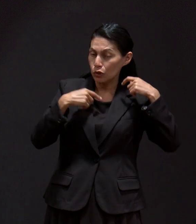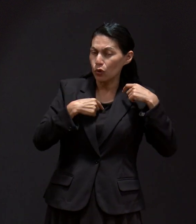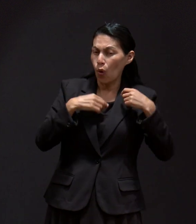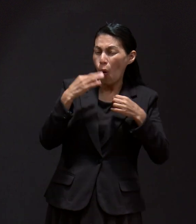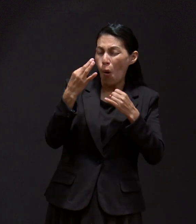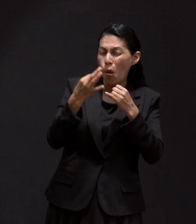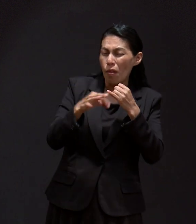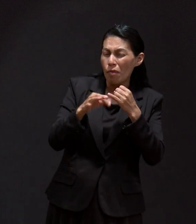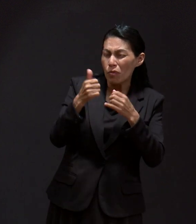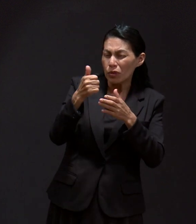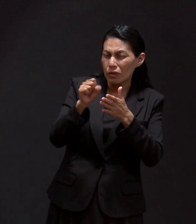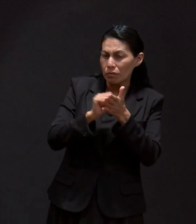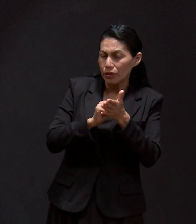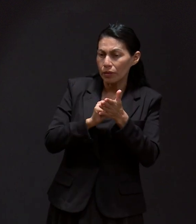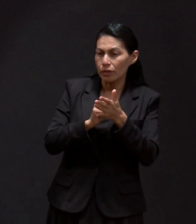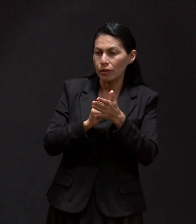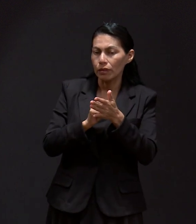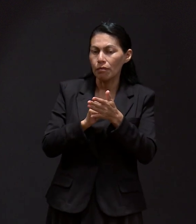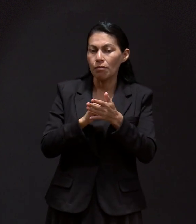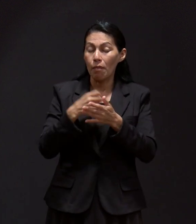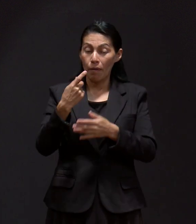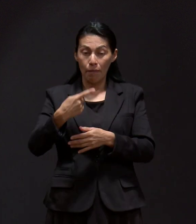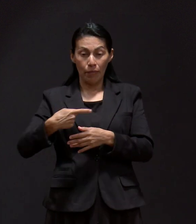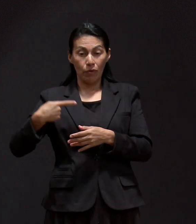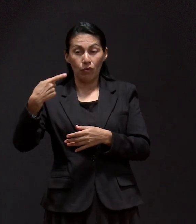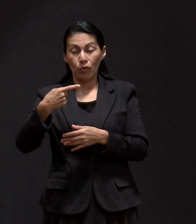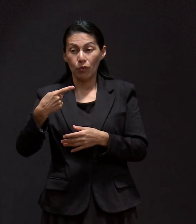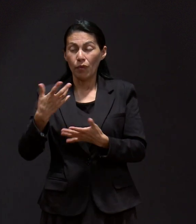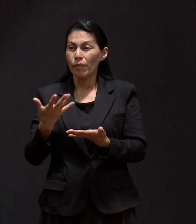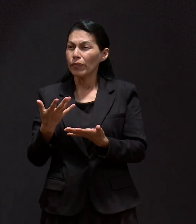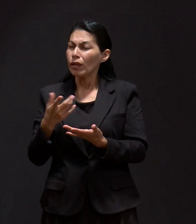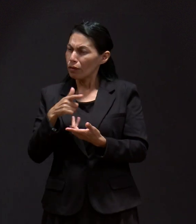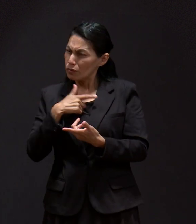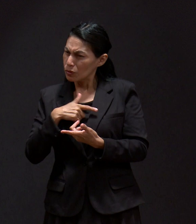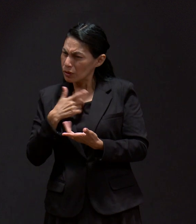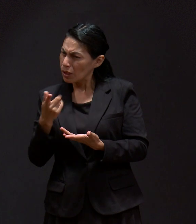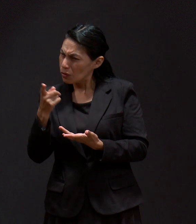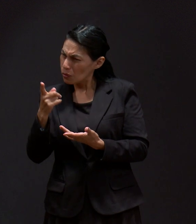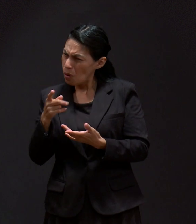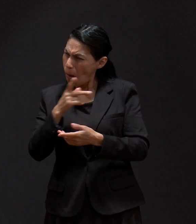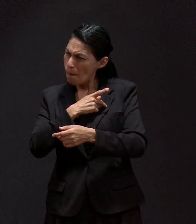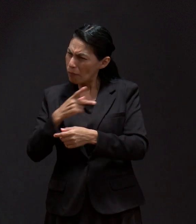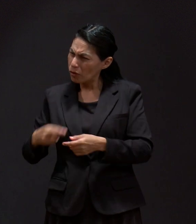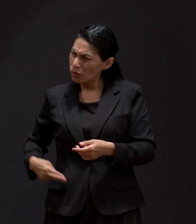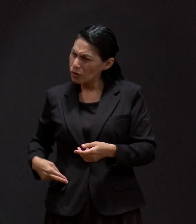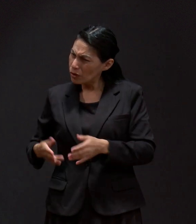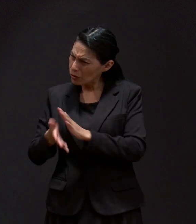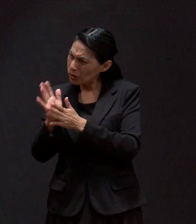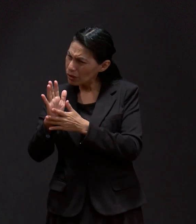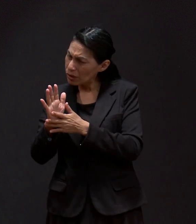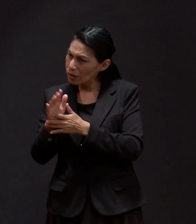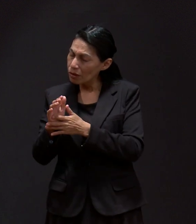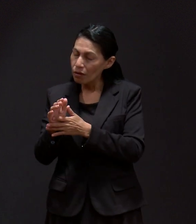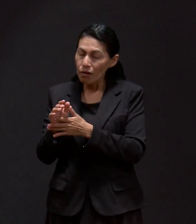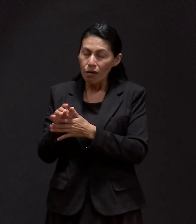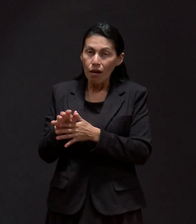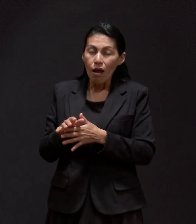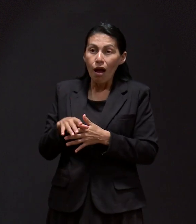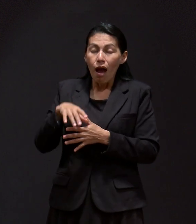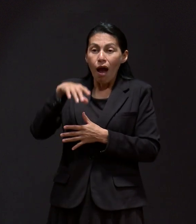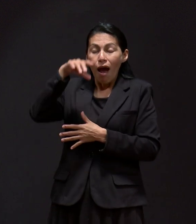para graduar y me dijo no te gustaría ir a estudiar atrás hacer tu servicio social a puerto rico